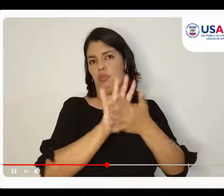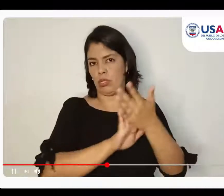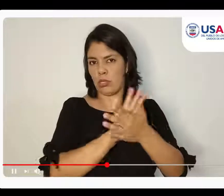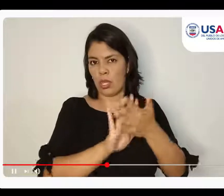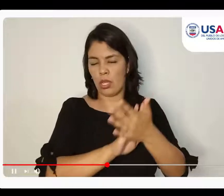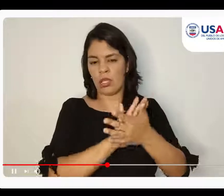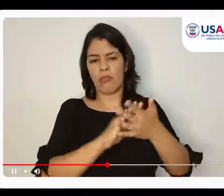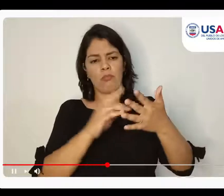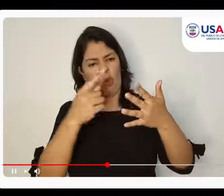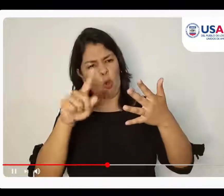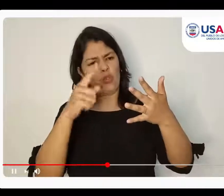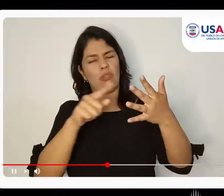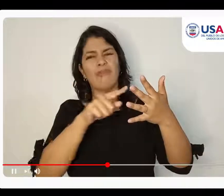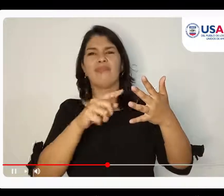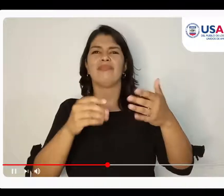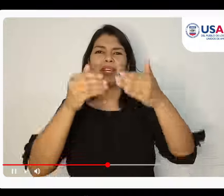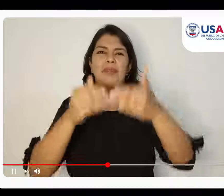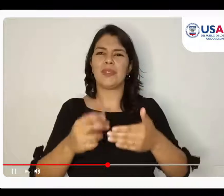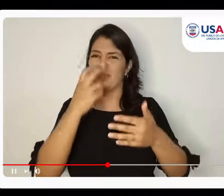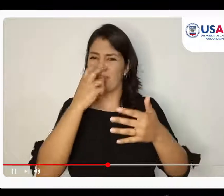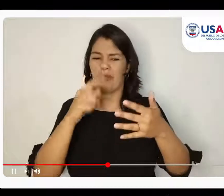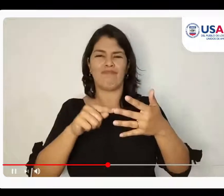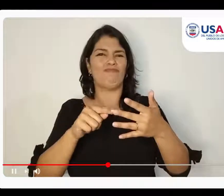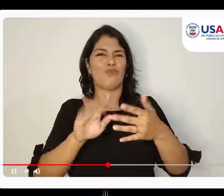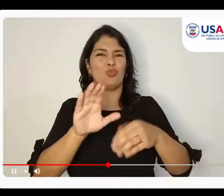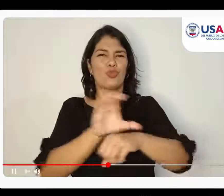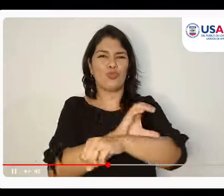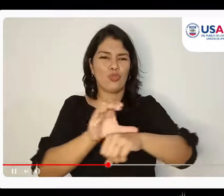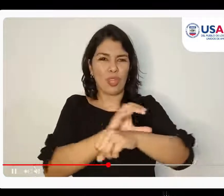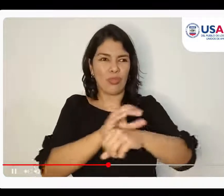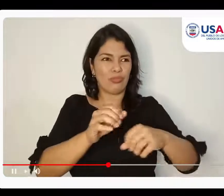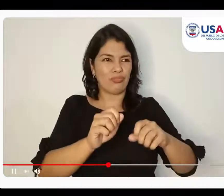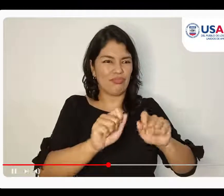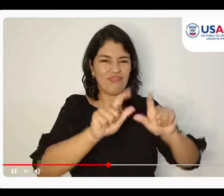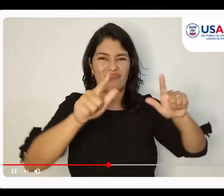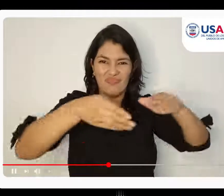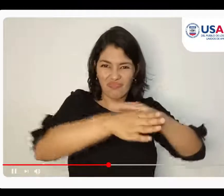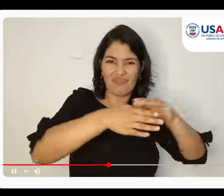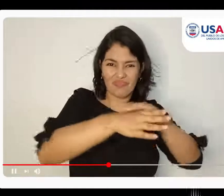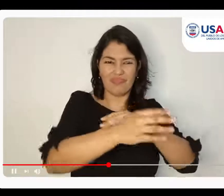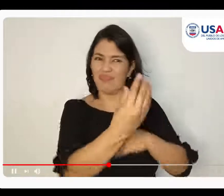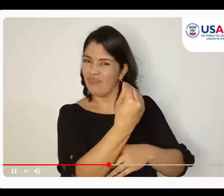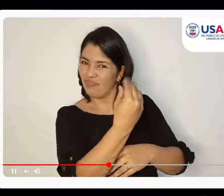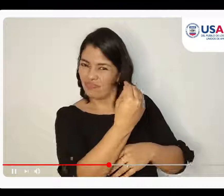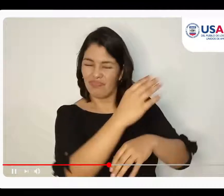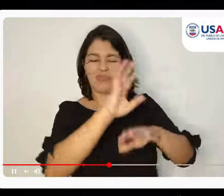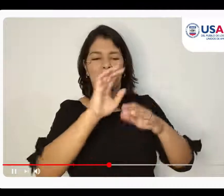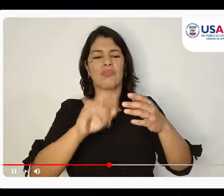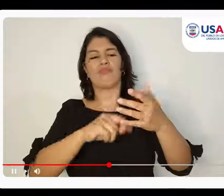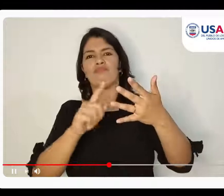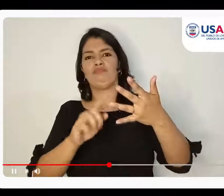otras herramientas para personas con discapacidad visual, como software accesible, braille, y se encuentra el